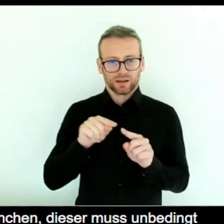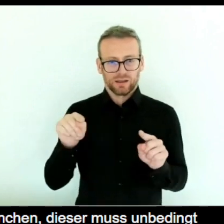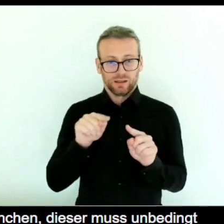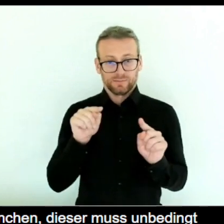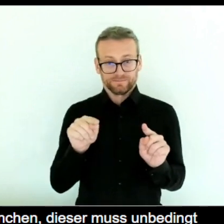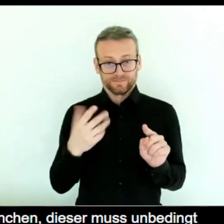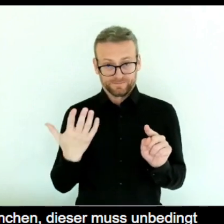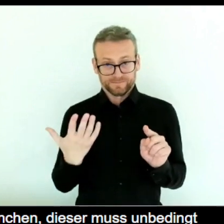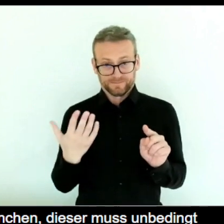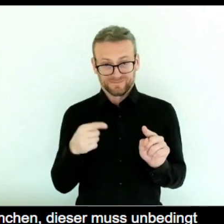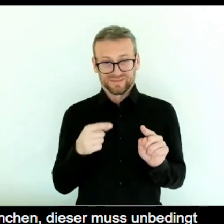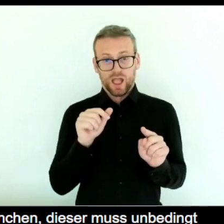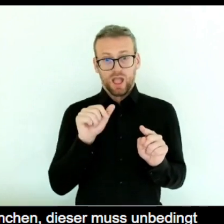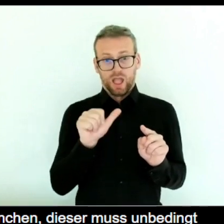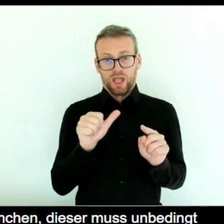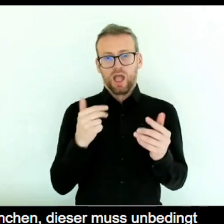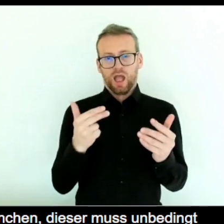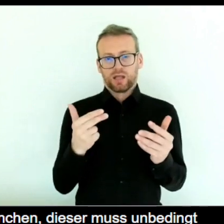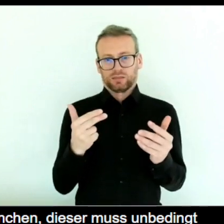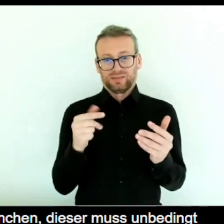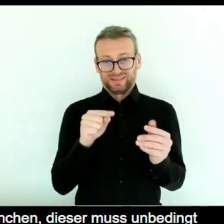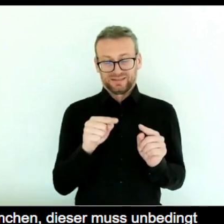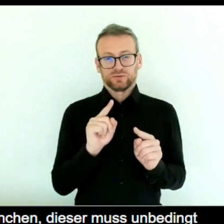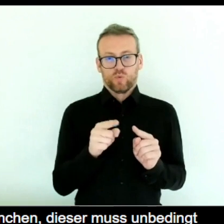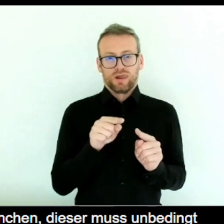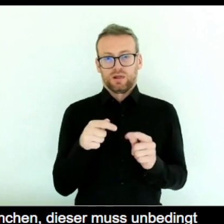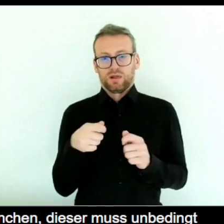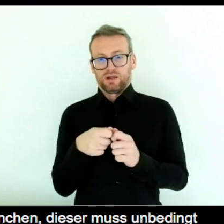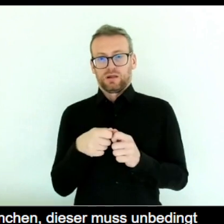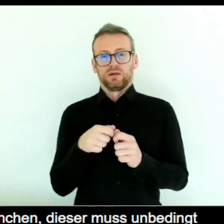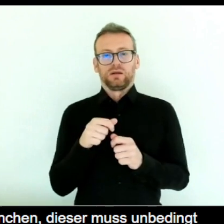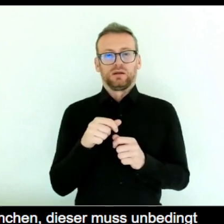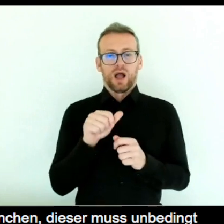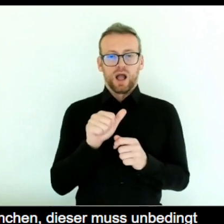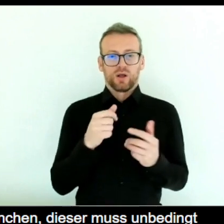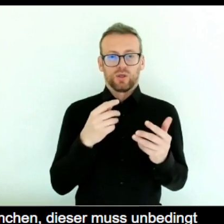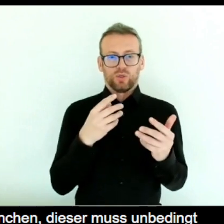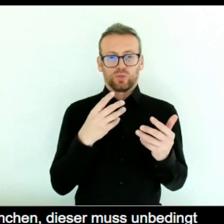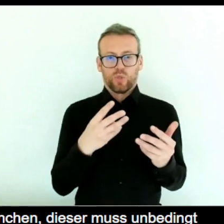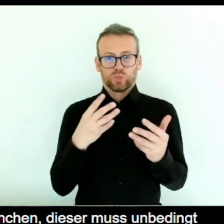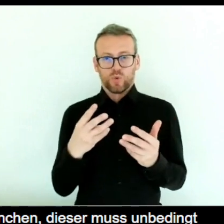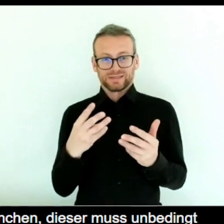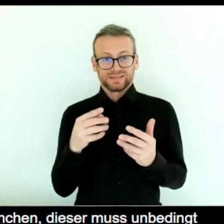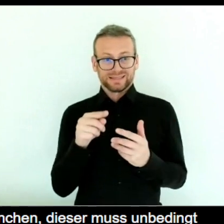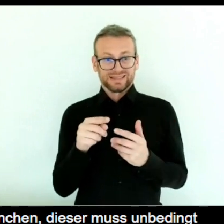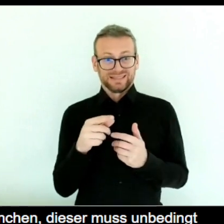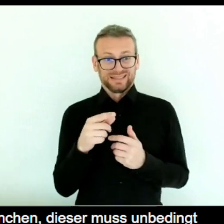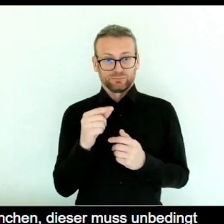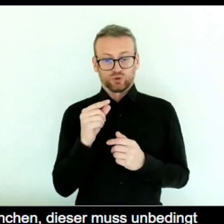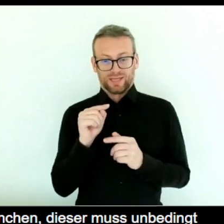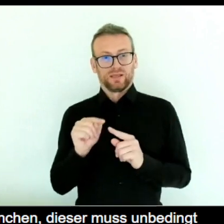Äußerungen verfolgt, habe ich schon langsam den Eindruck, dass wir uns in Deutschland auf den Weg machen, alle zusammen vom Bürgergeld zu leben.